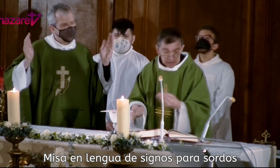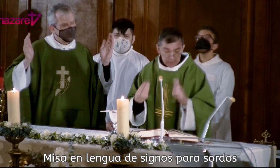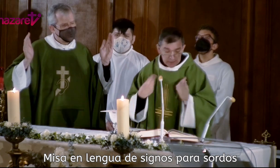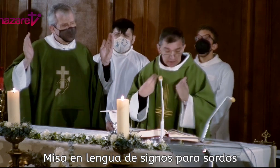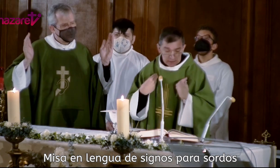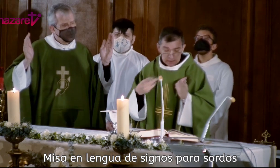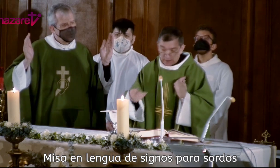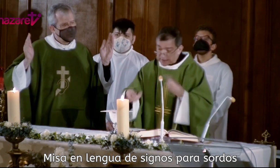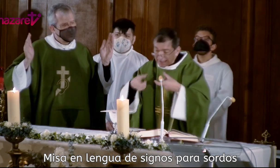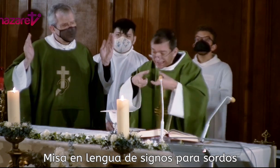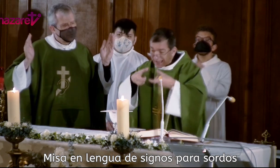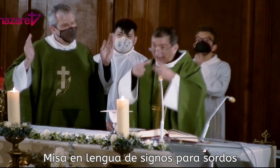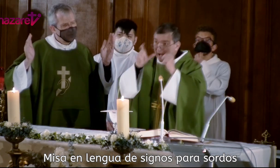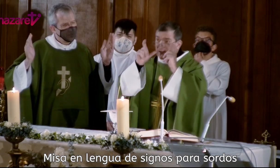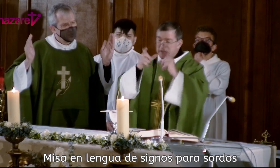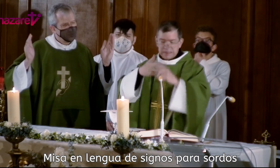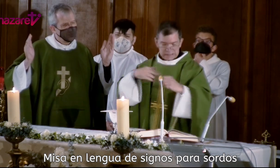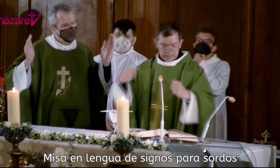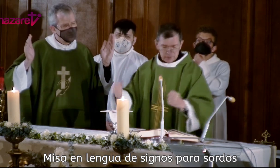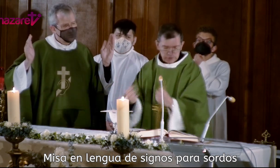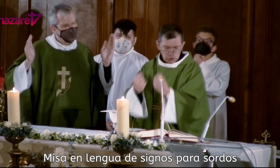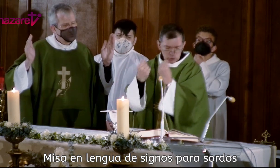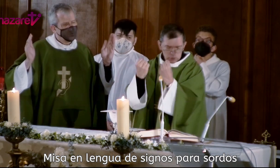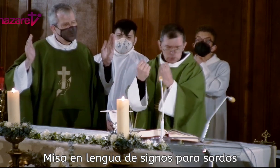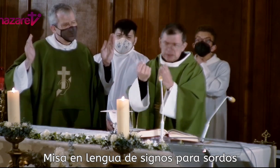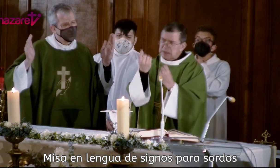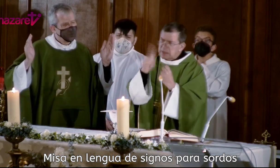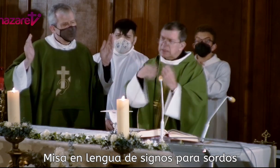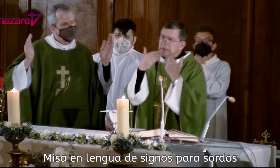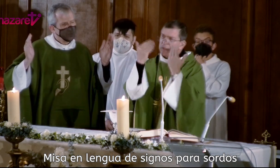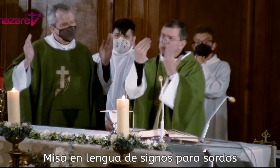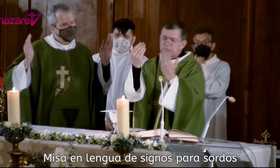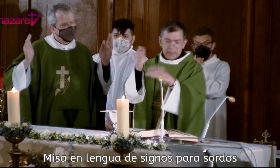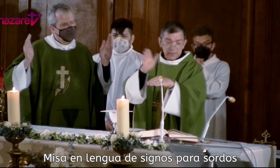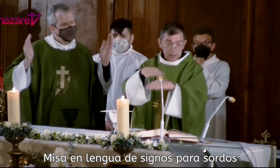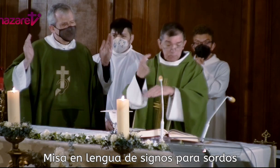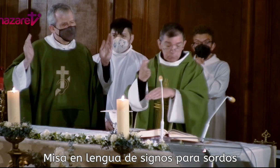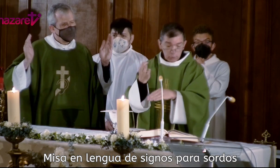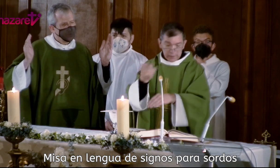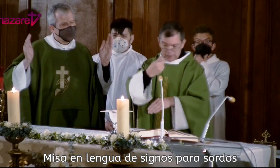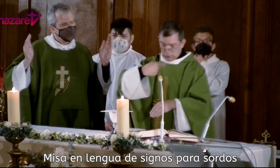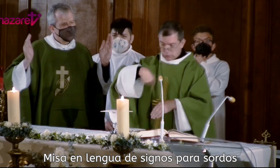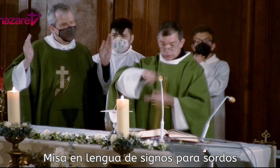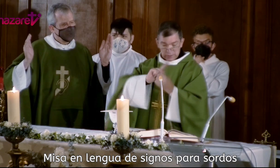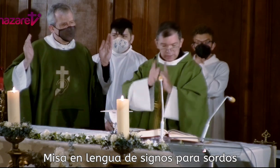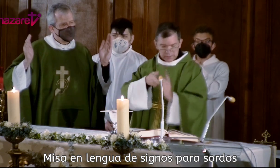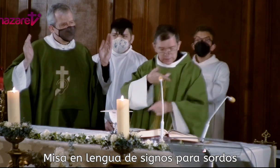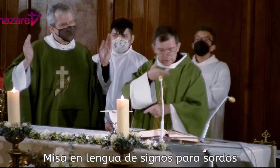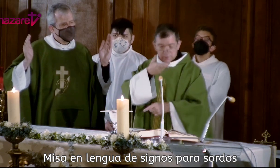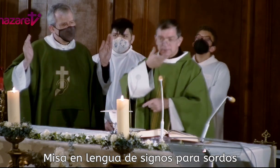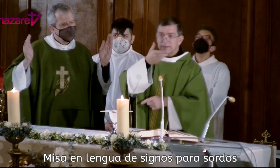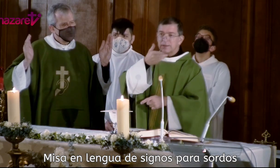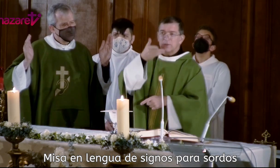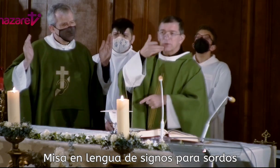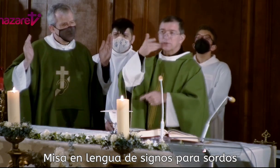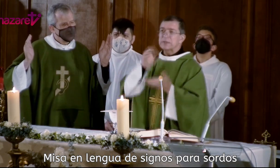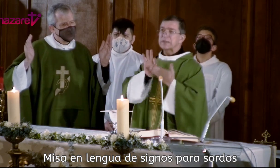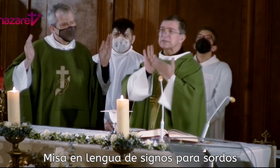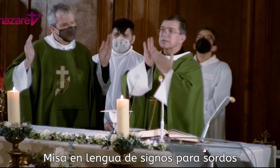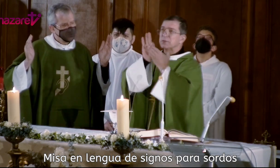vida y el cáliz de salvación. Y te damos gracias porque nos hace digno de